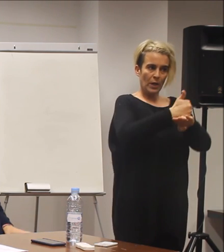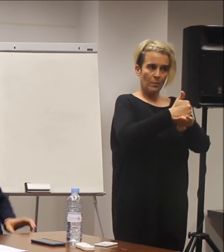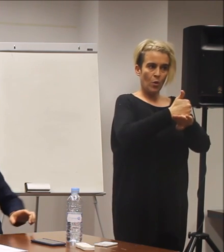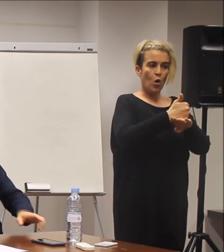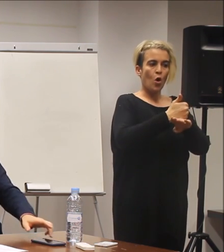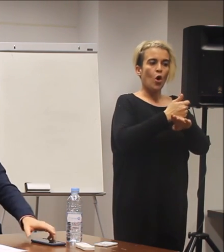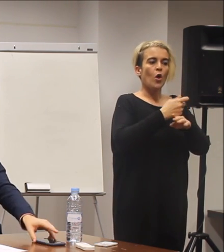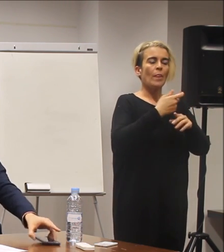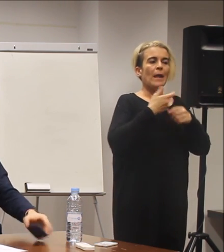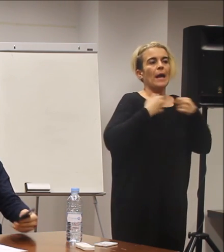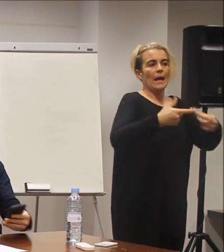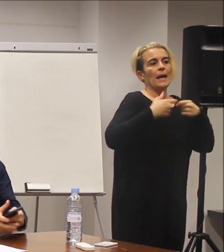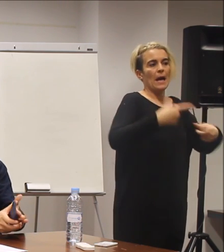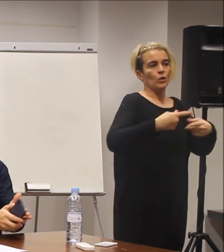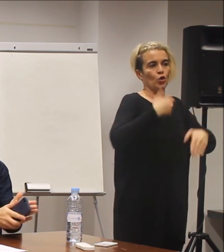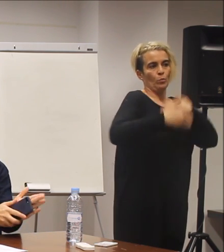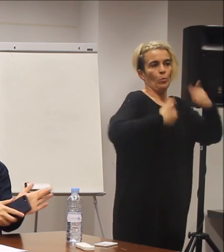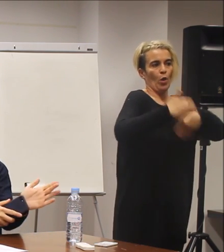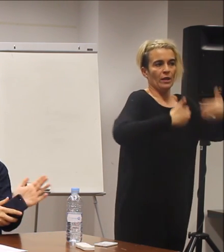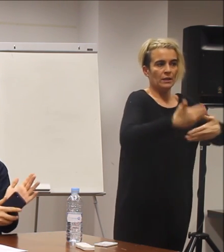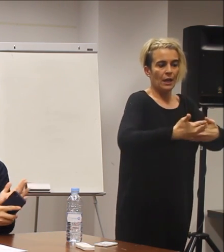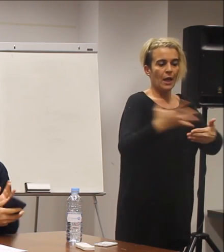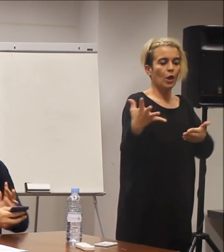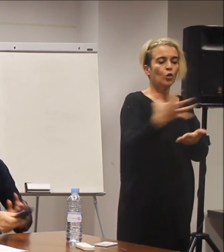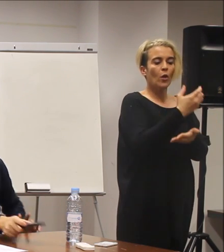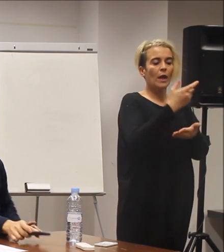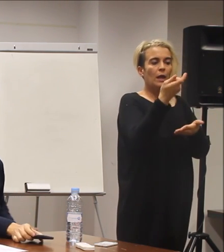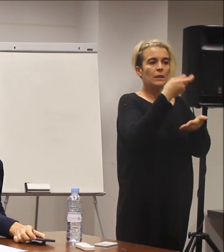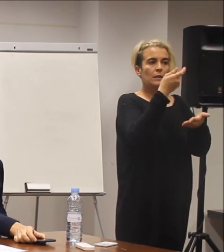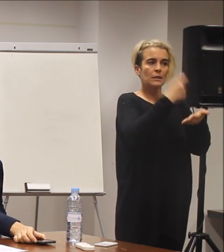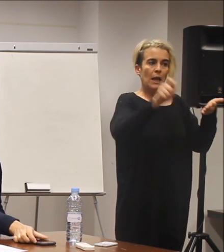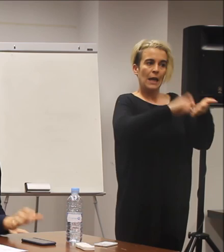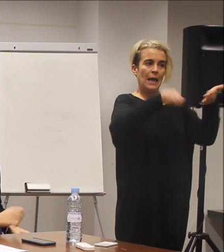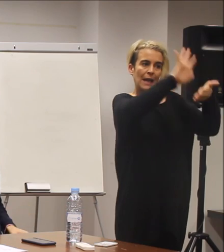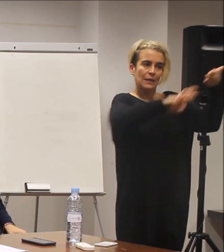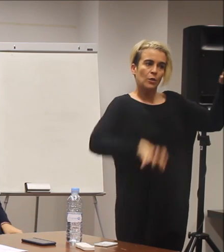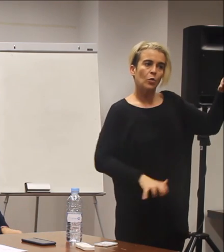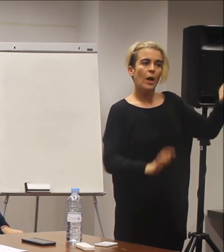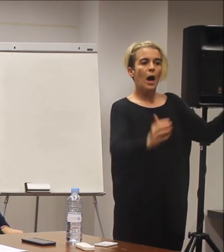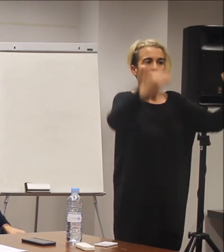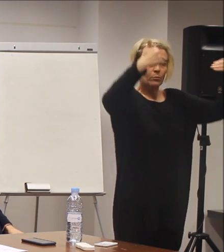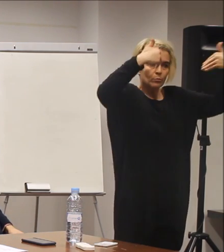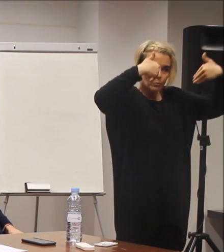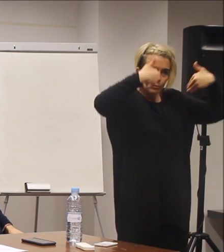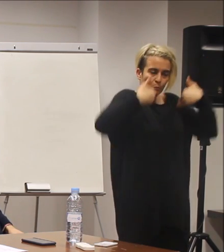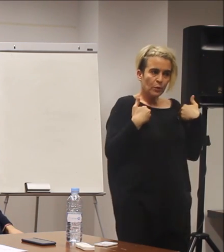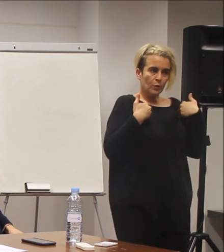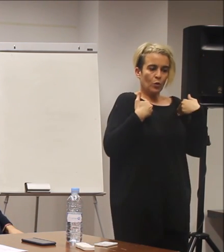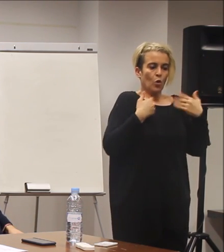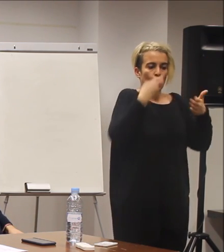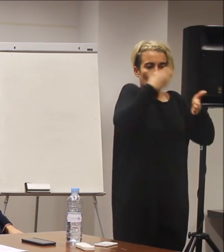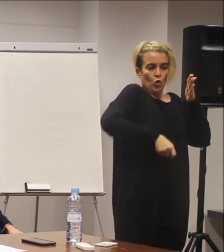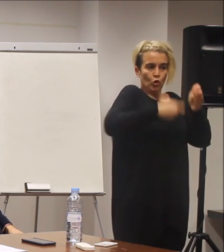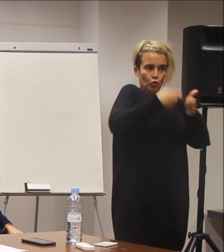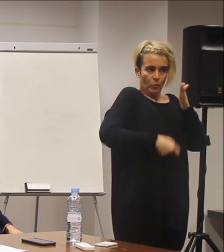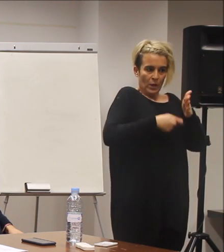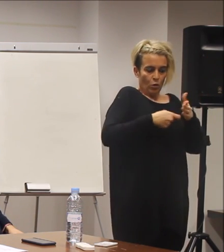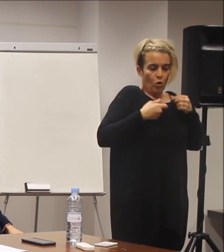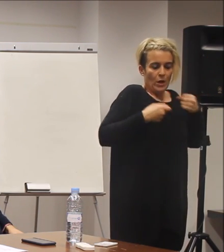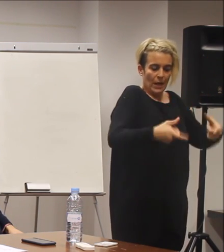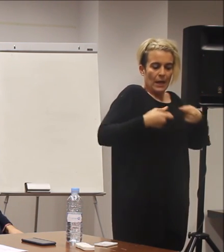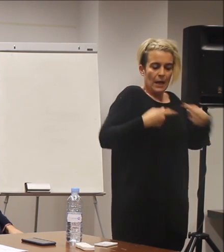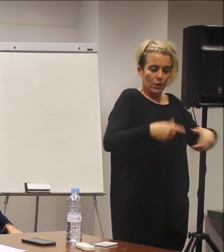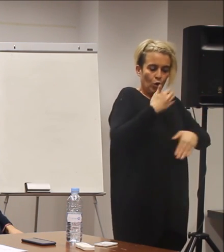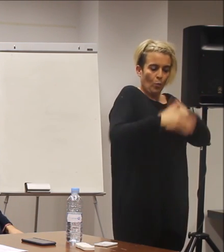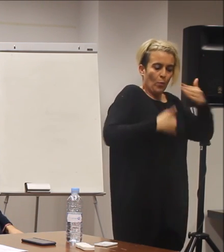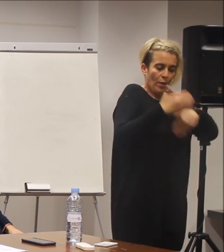las escrituras, ¿vale? También tenéis que dice que corresponde al consumidor las costas procesales que se inicien